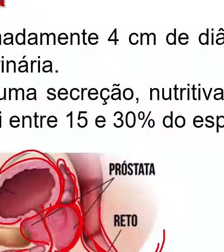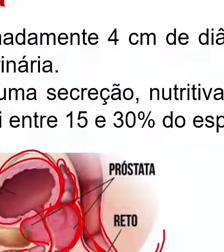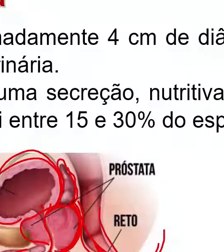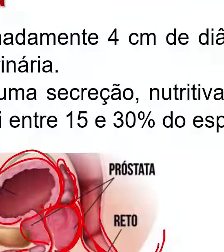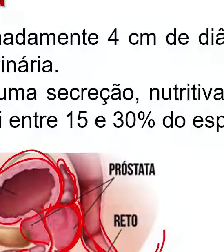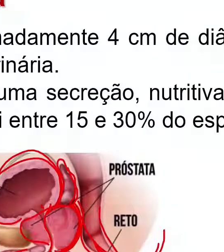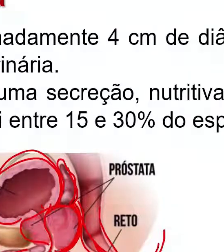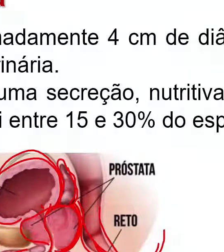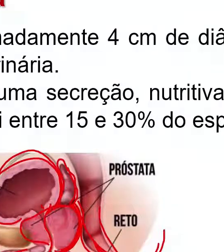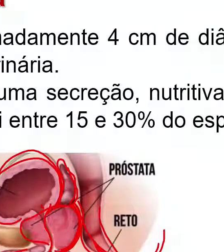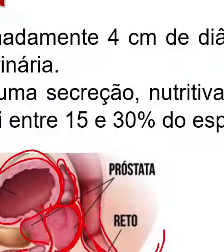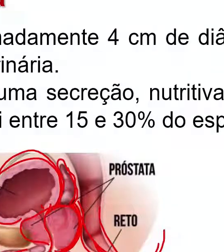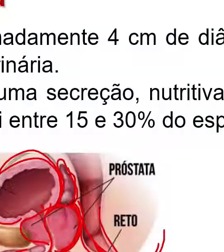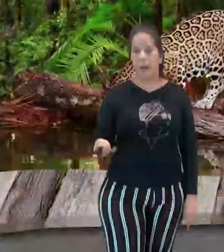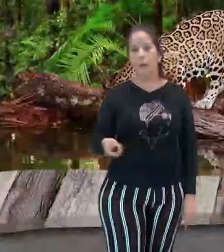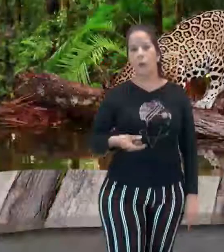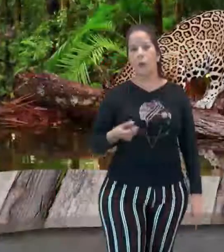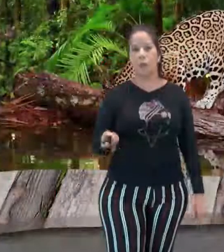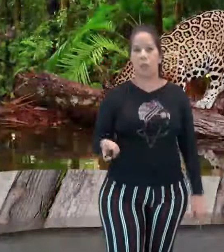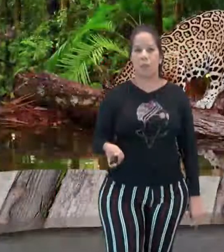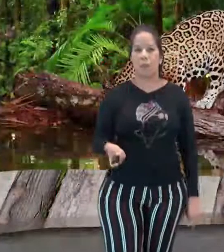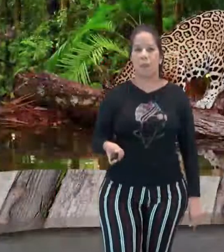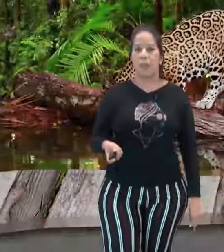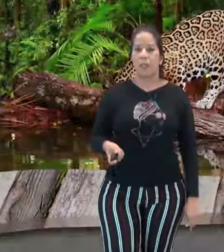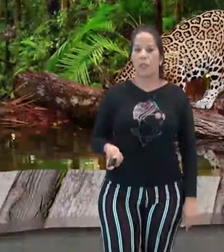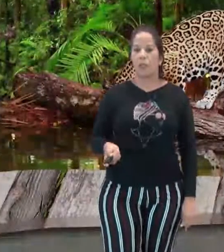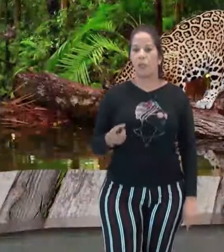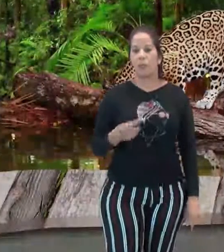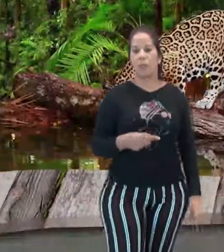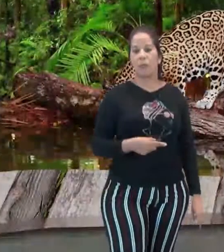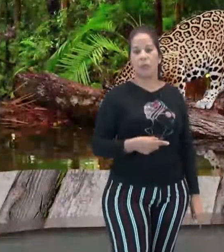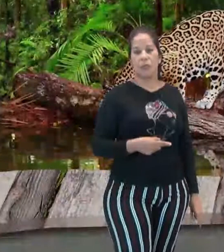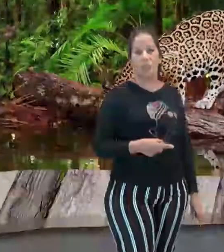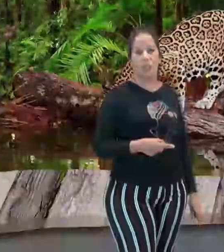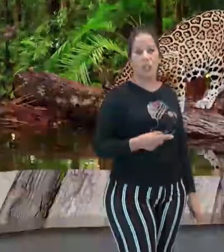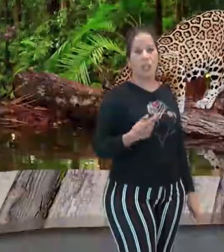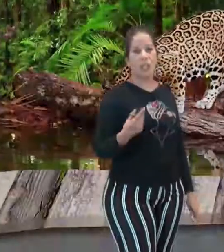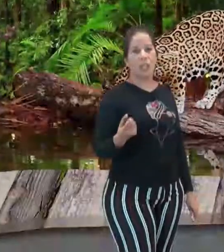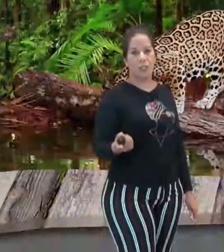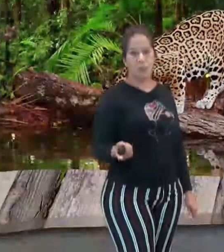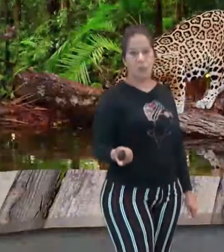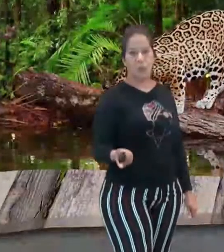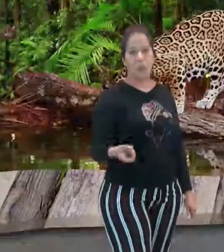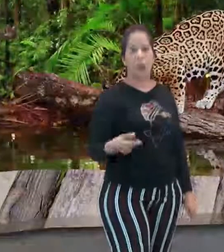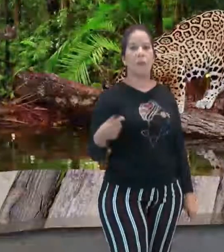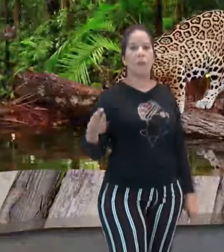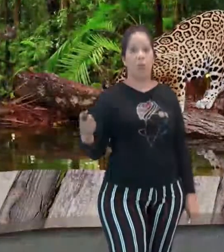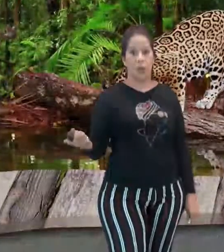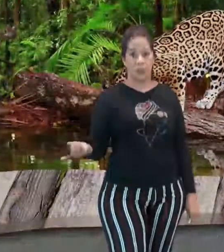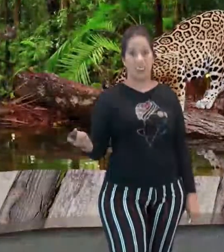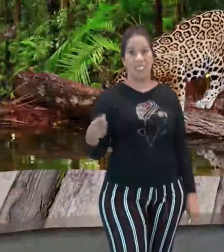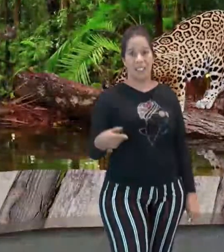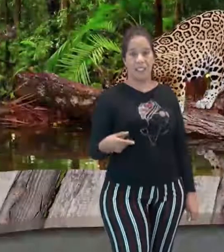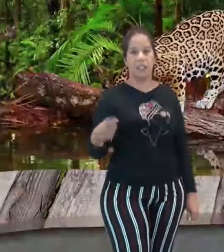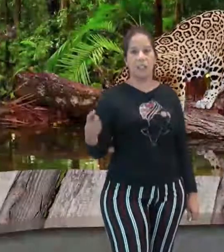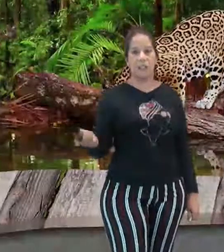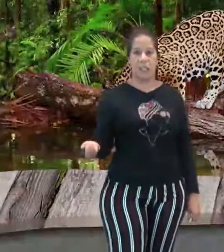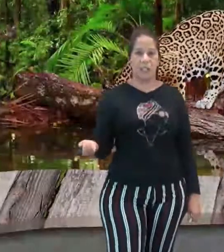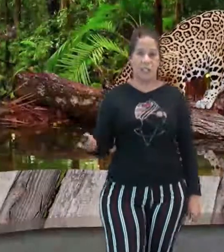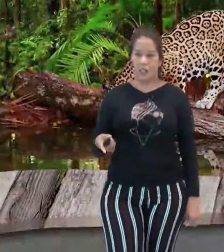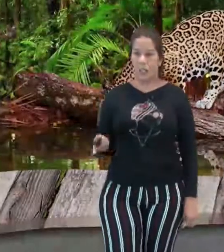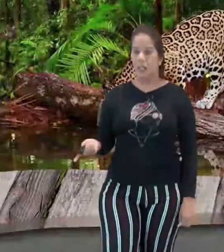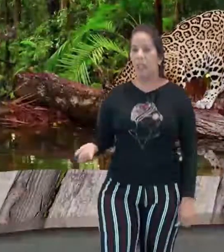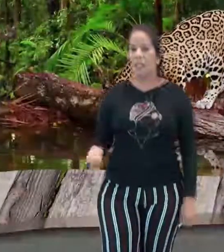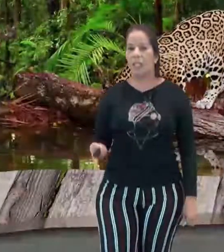líquido do esperma, tá? Ou do sêmen. Então, ao contrário do que você tem lá na vesícula seminal, que corresponde a 60%, aqui você